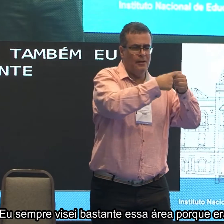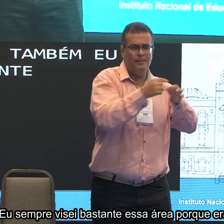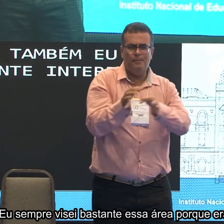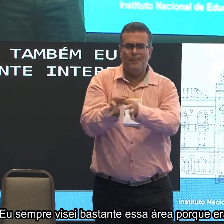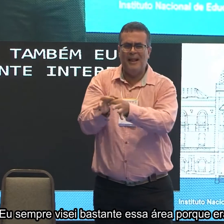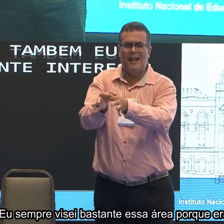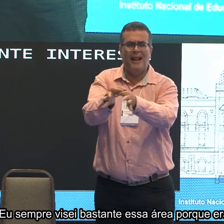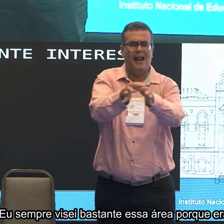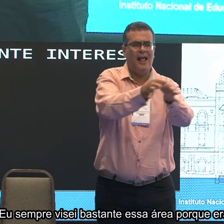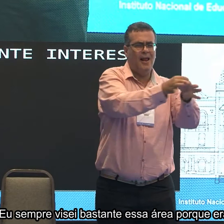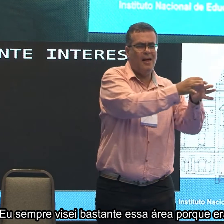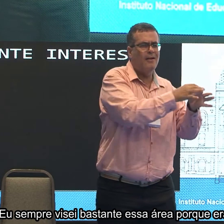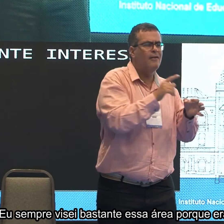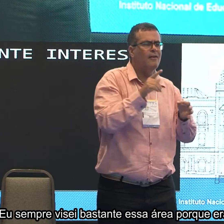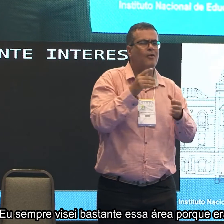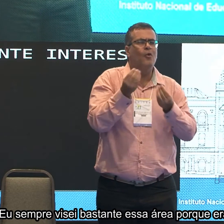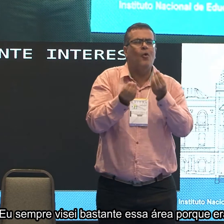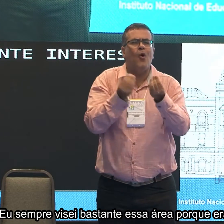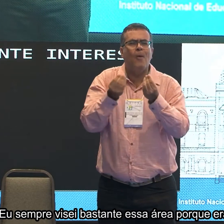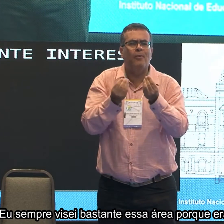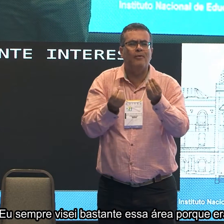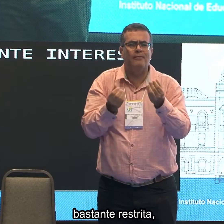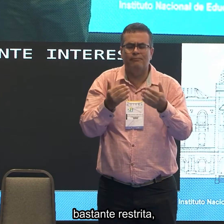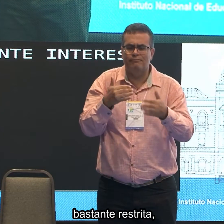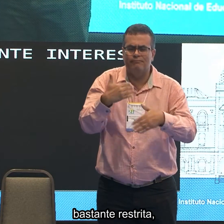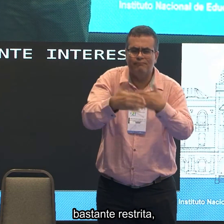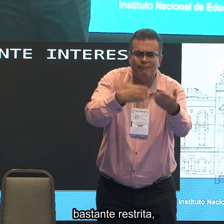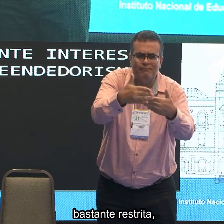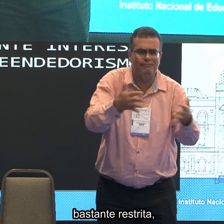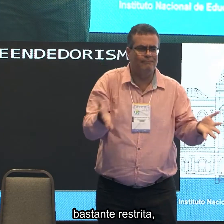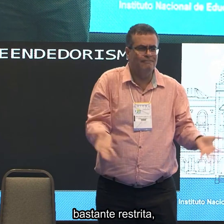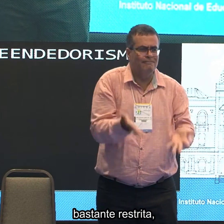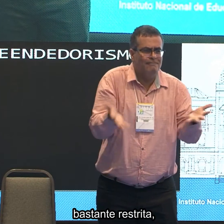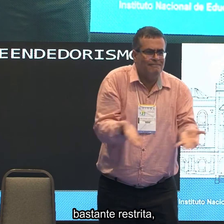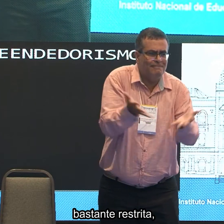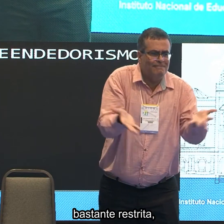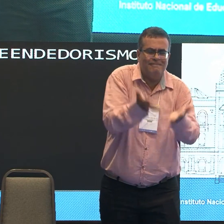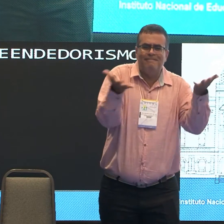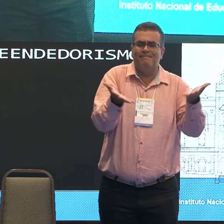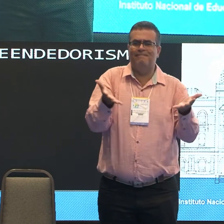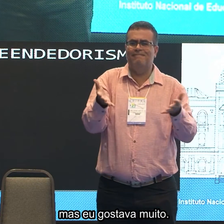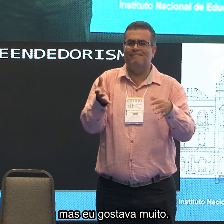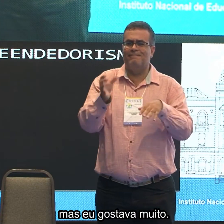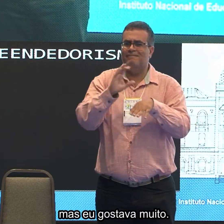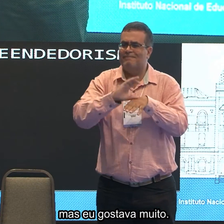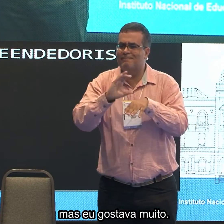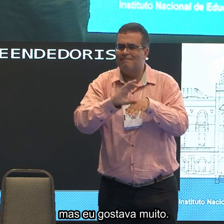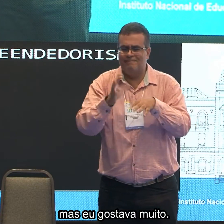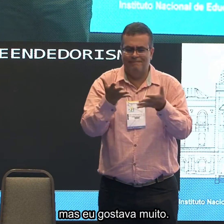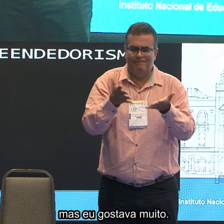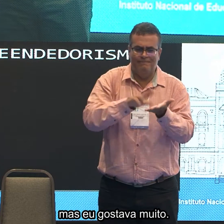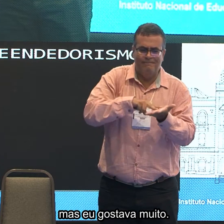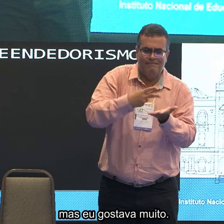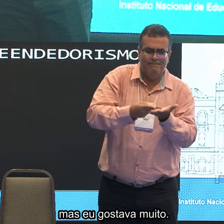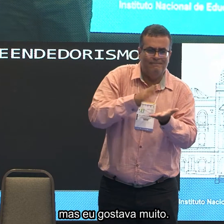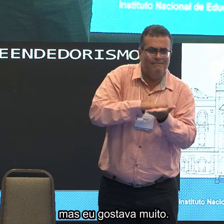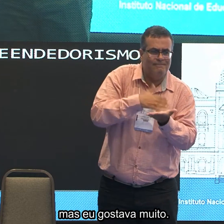sempre visei bastante essa área, que era uma área bastante restrita, mas eu sempre gostei